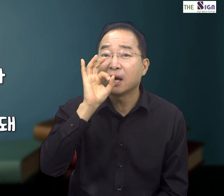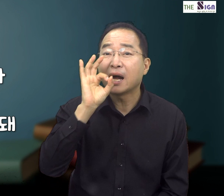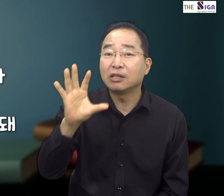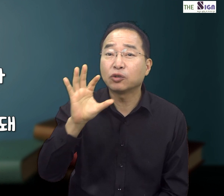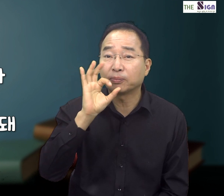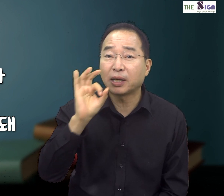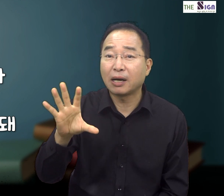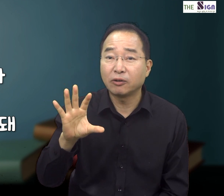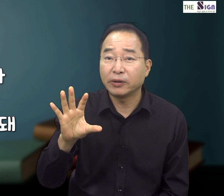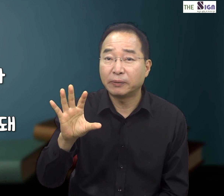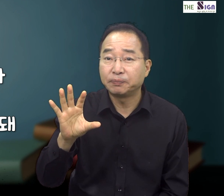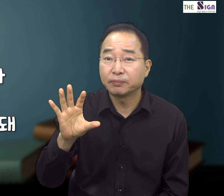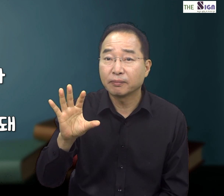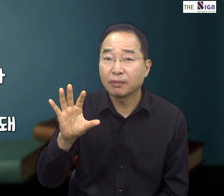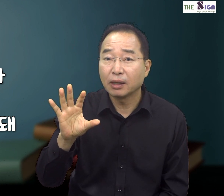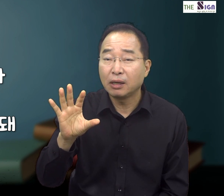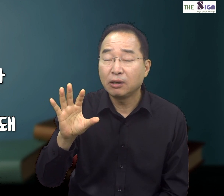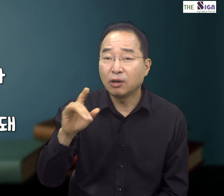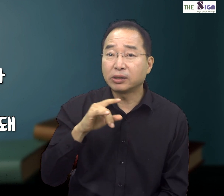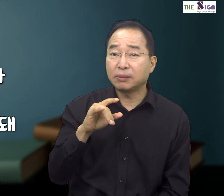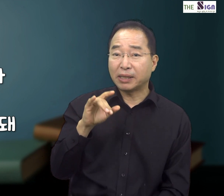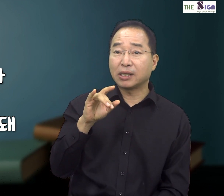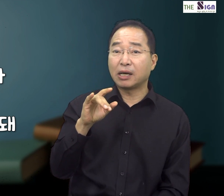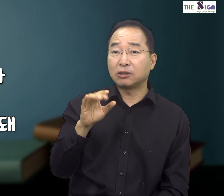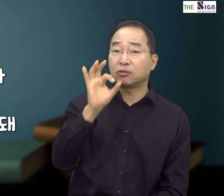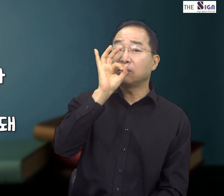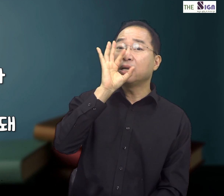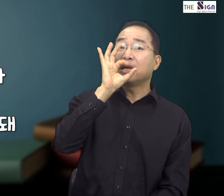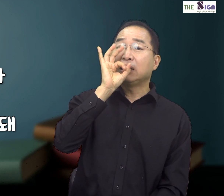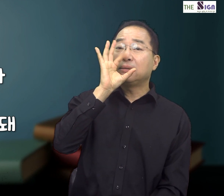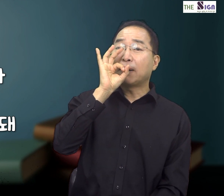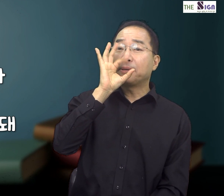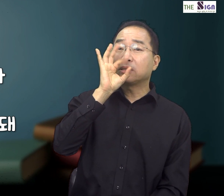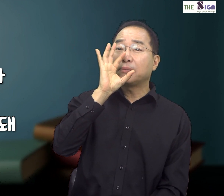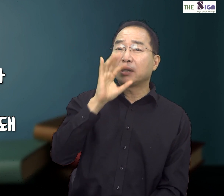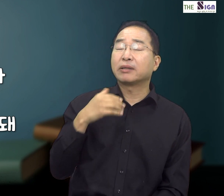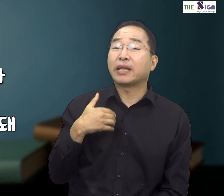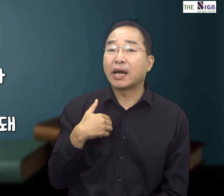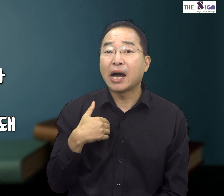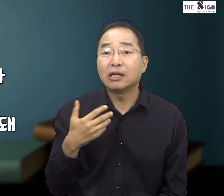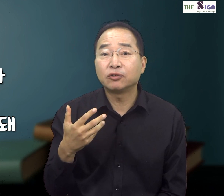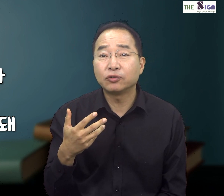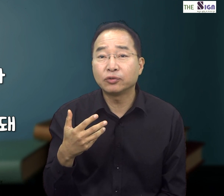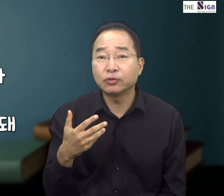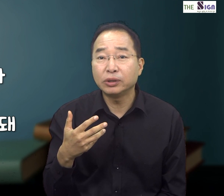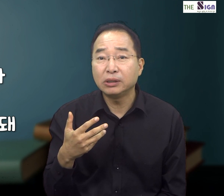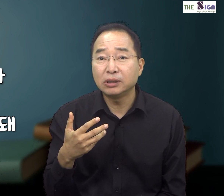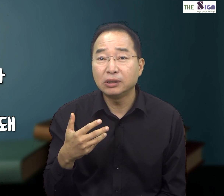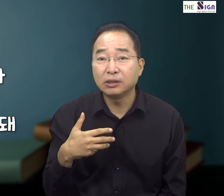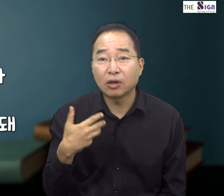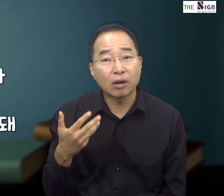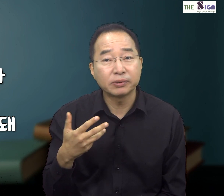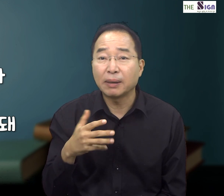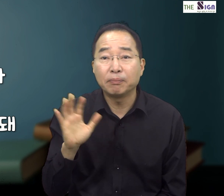할 수 없다라는 거예요. 역시 마찬가지로 입 앞에서 하면 내가 할 수 있는 능력이 없어. 난